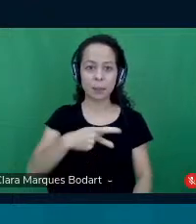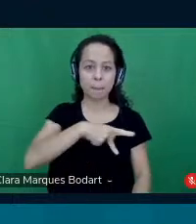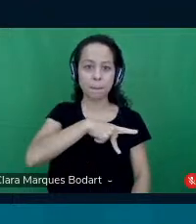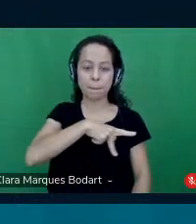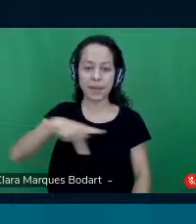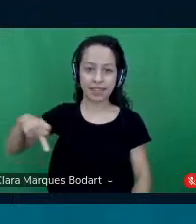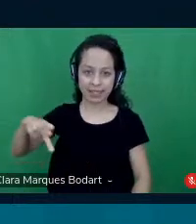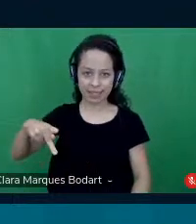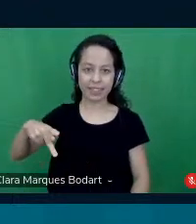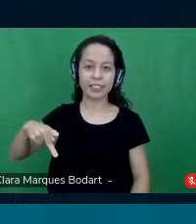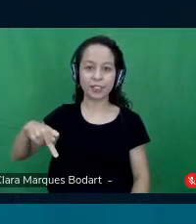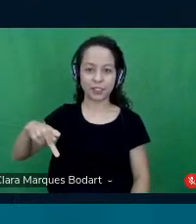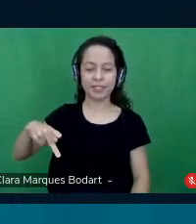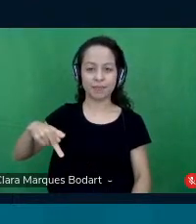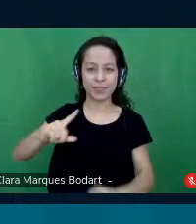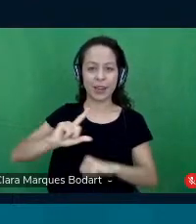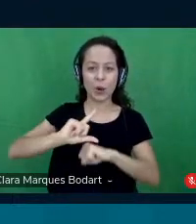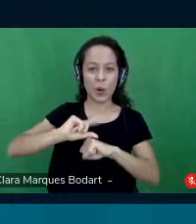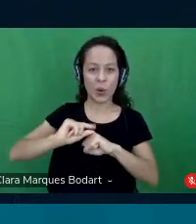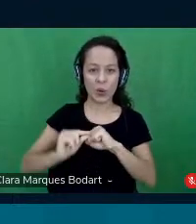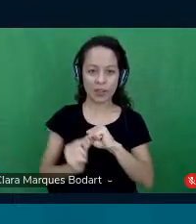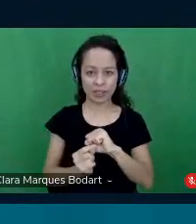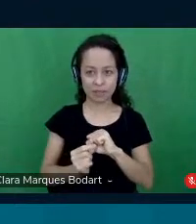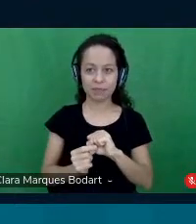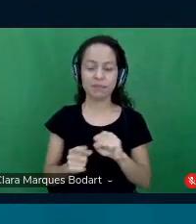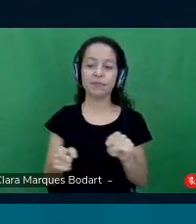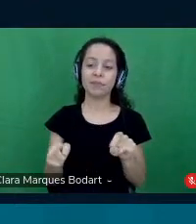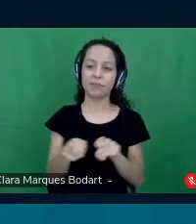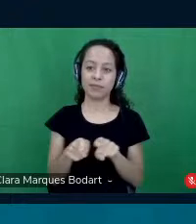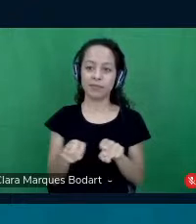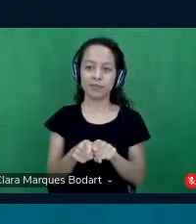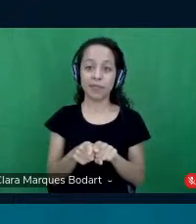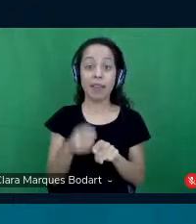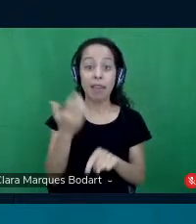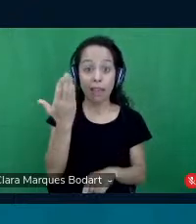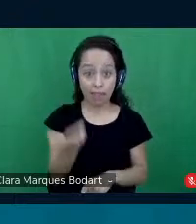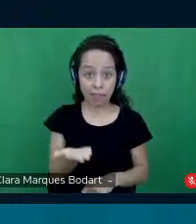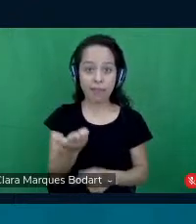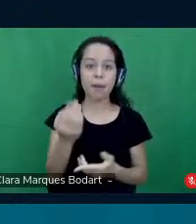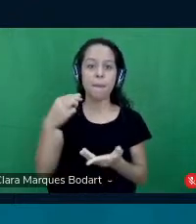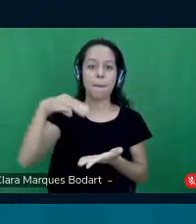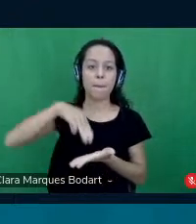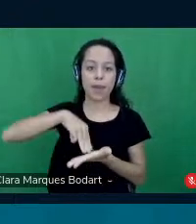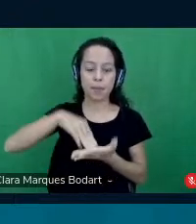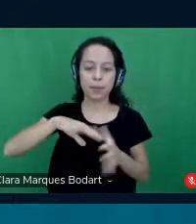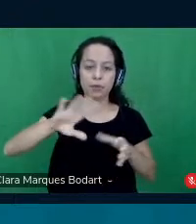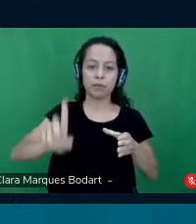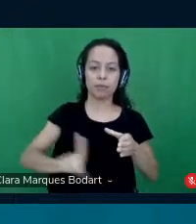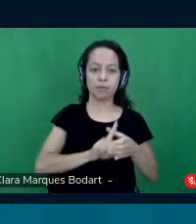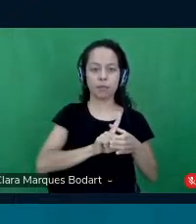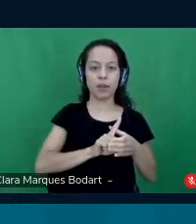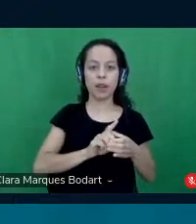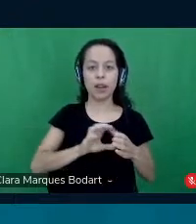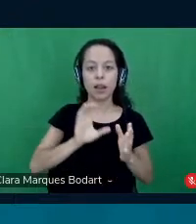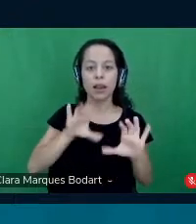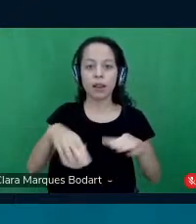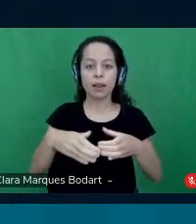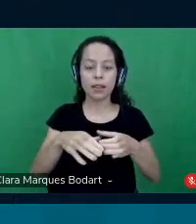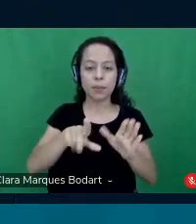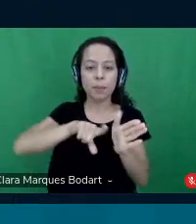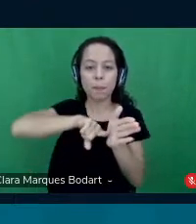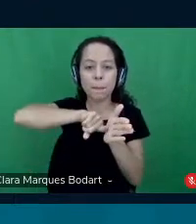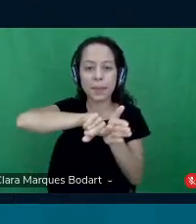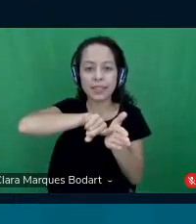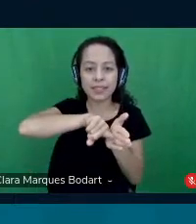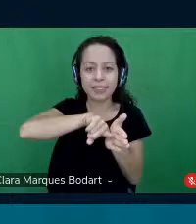ex-presidente do CONIF, que já foi nosso, membro, né, da Câmara de Pesquisa,